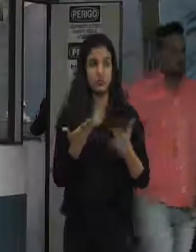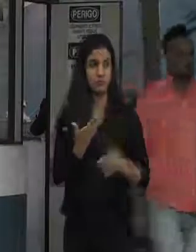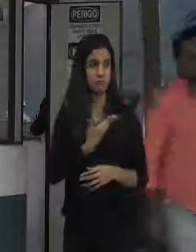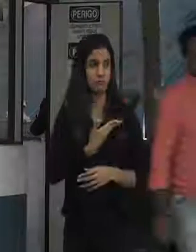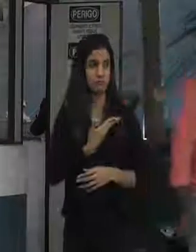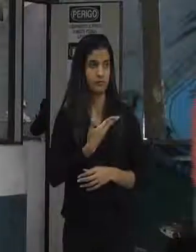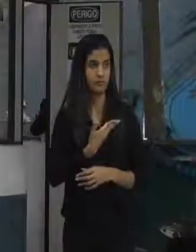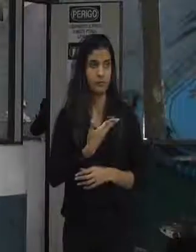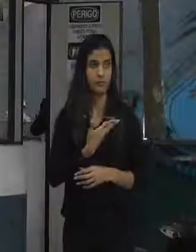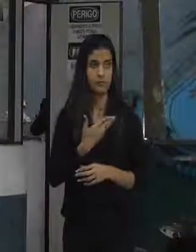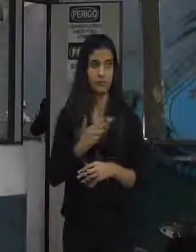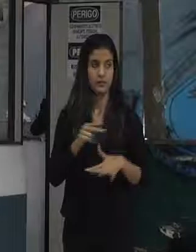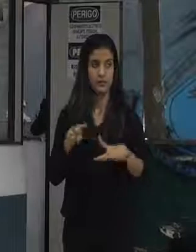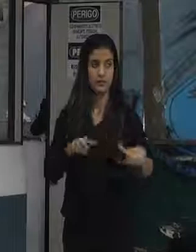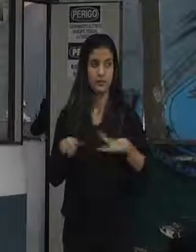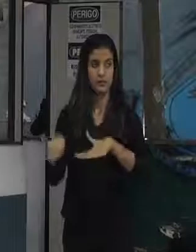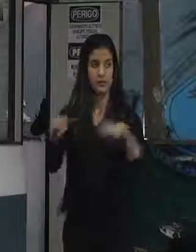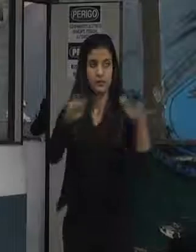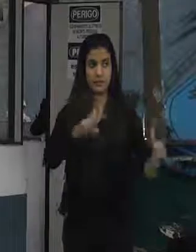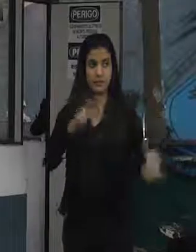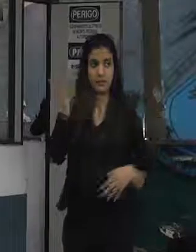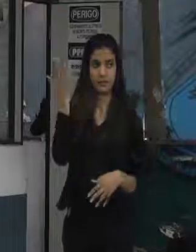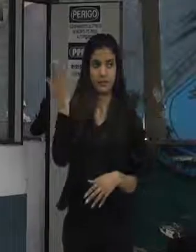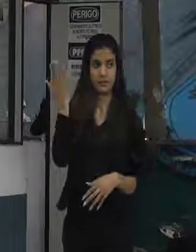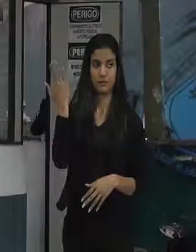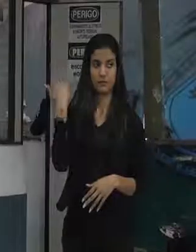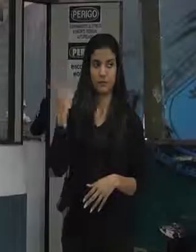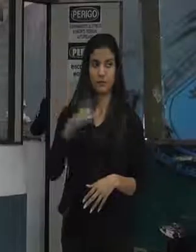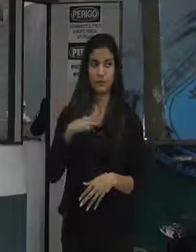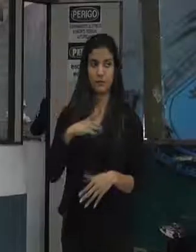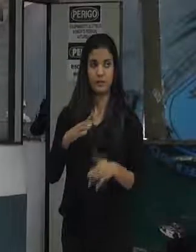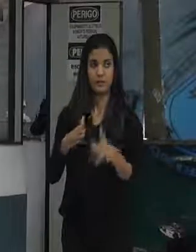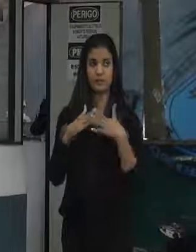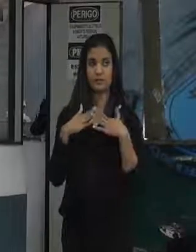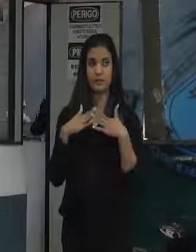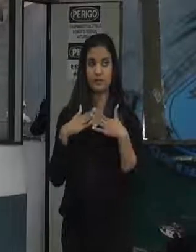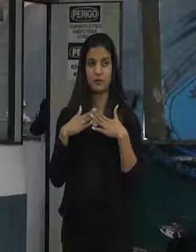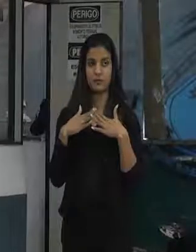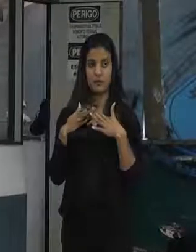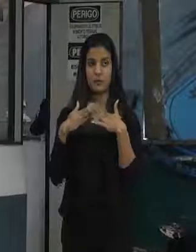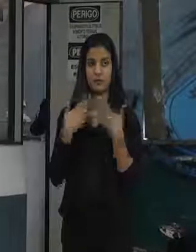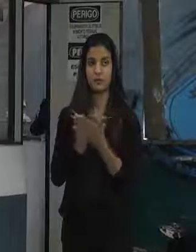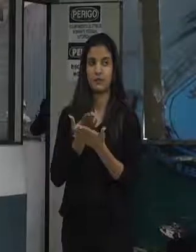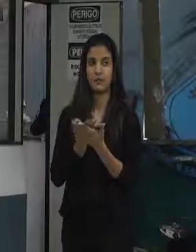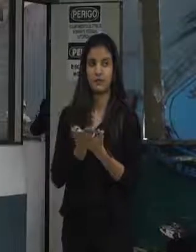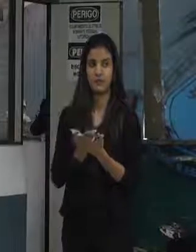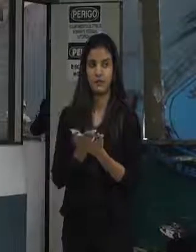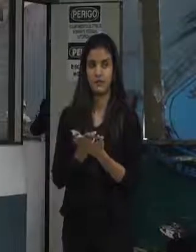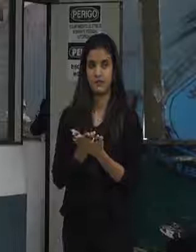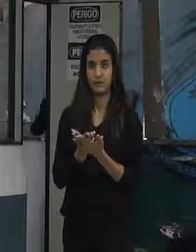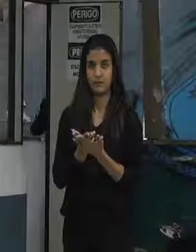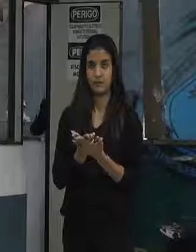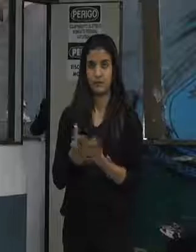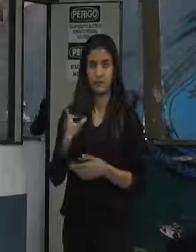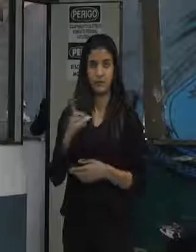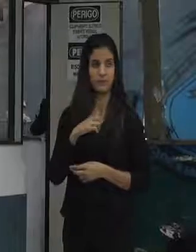que na semana passada, diante do nosso pedido de diversos requerimentos, e